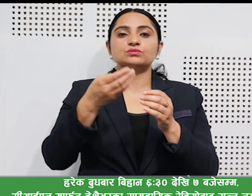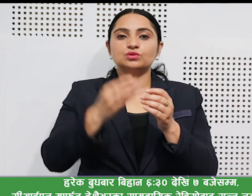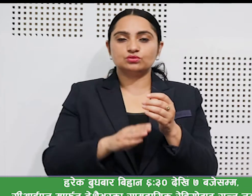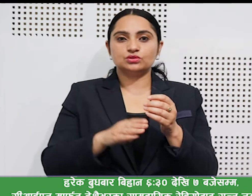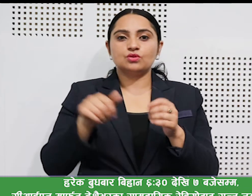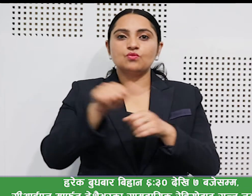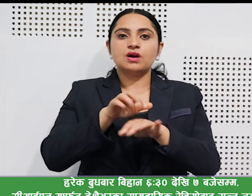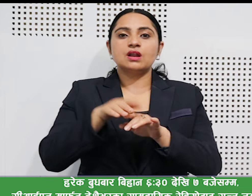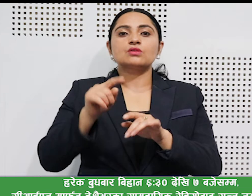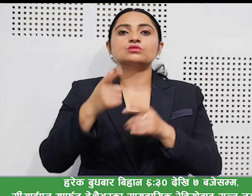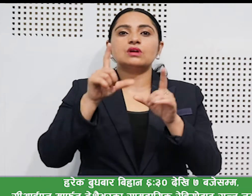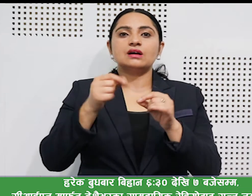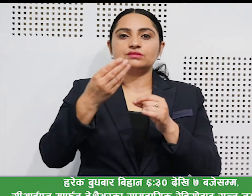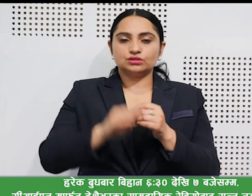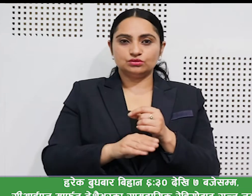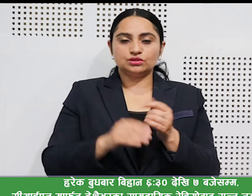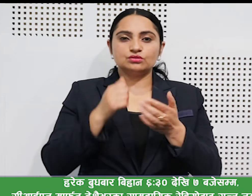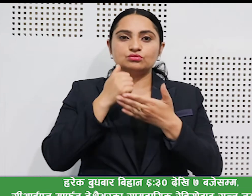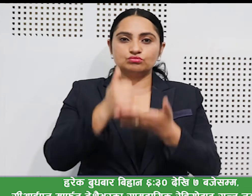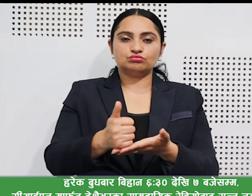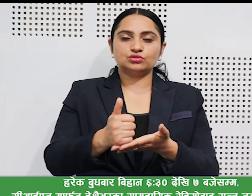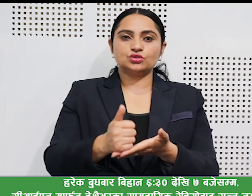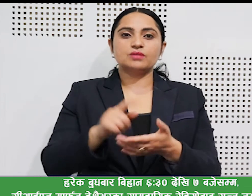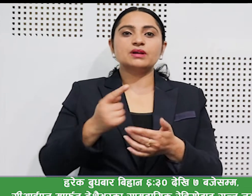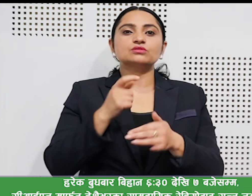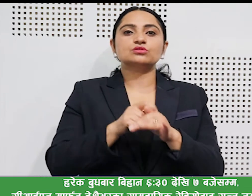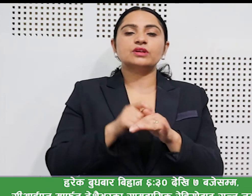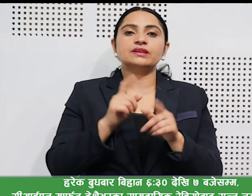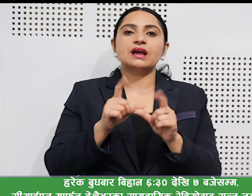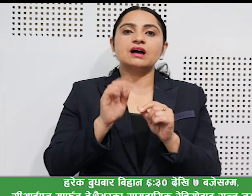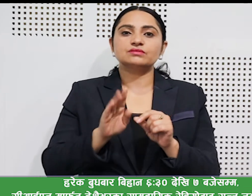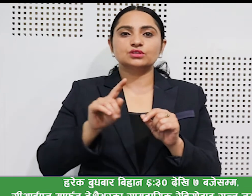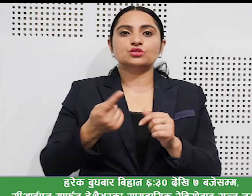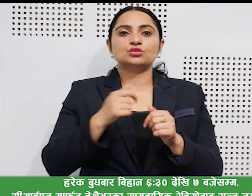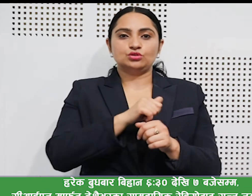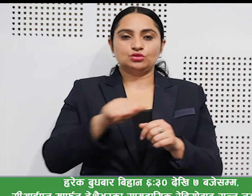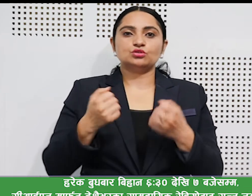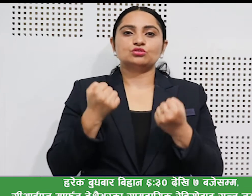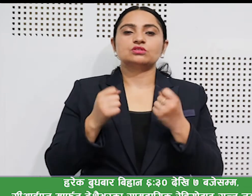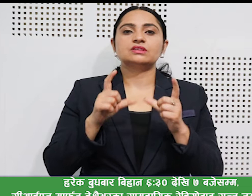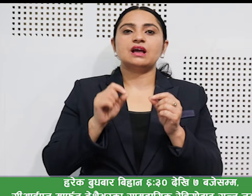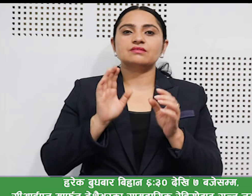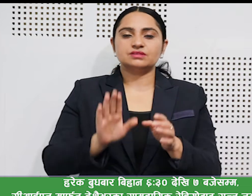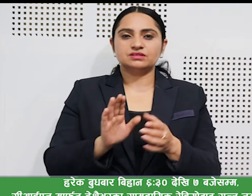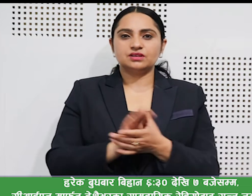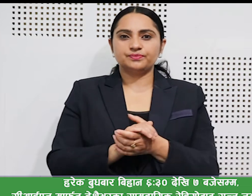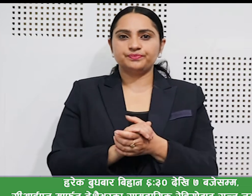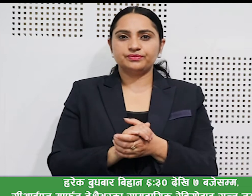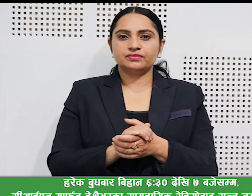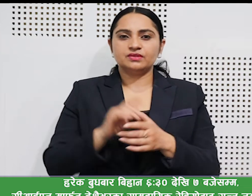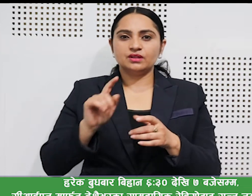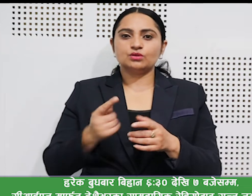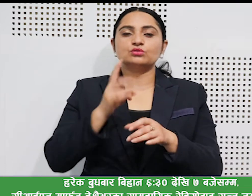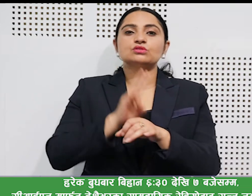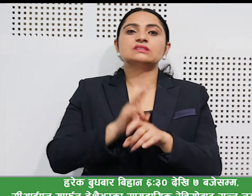उहाँहरूलाई कस्तो खालको आवश्यकता हुन्छ, उद्धारमा कस्तो खालको तयारी चाहिन्छ, कस्तो खालको जनशक्ति चाहिन्छ, उद्धारमा खटिने जनशक्तिहरूमा कस्तो खालको